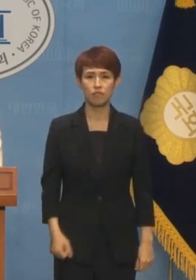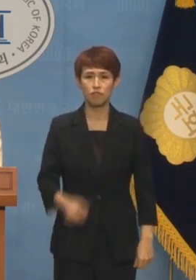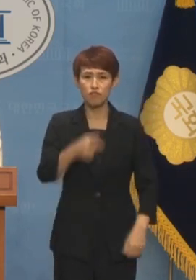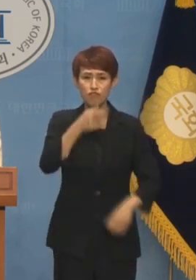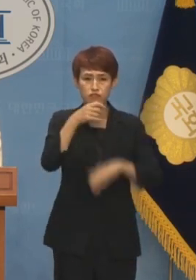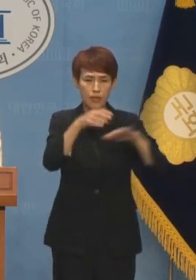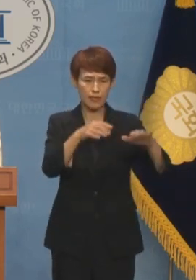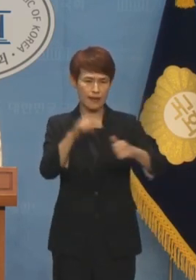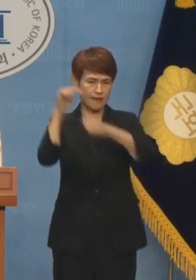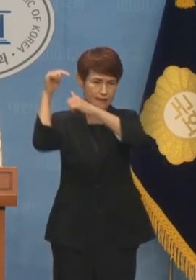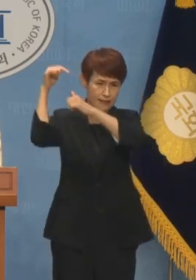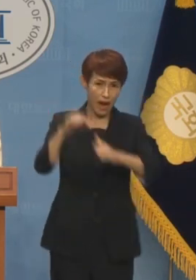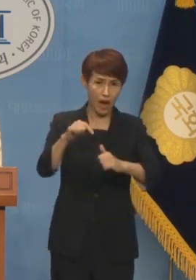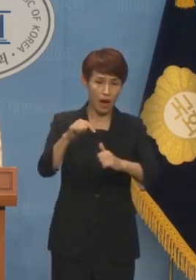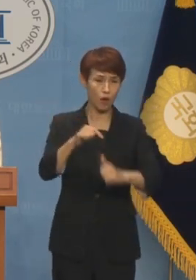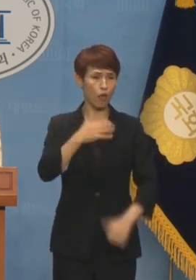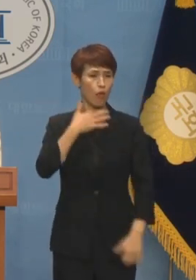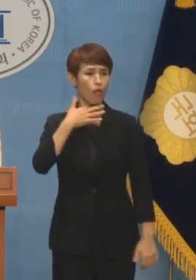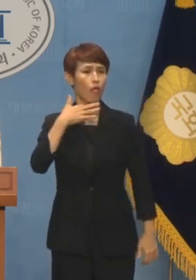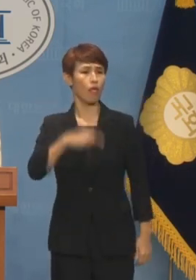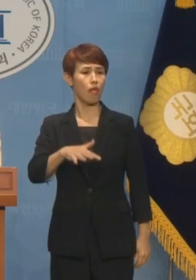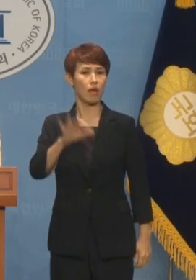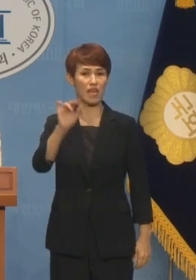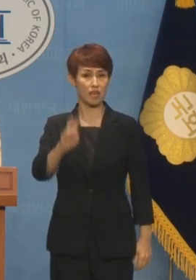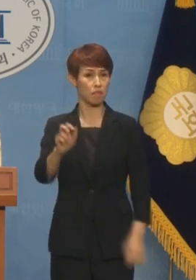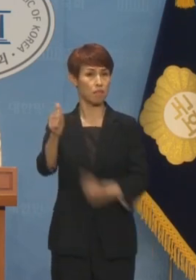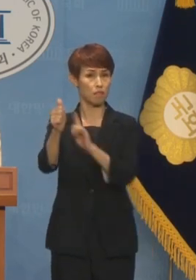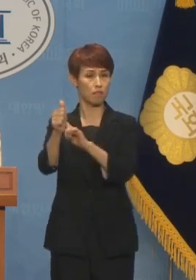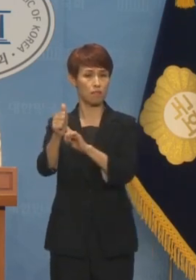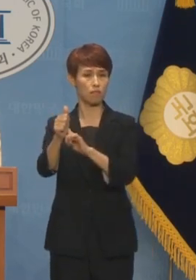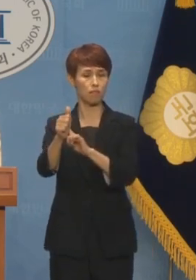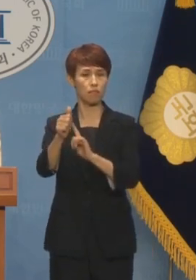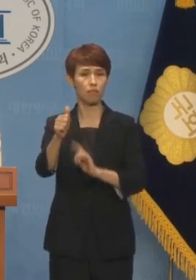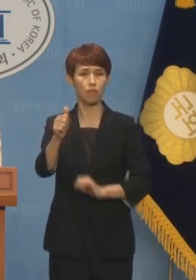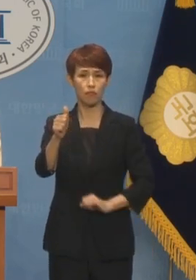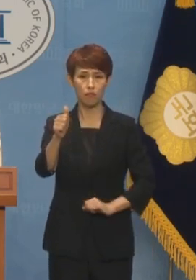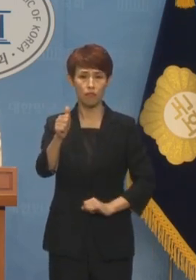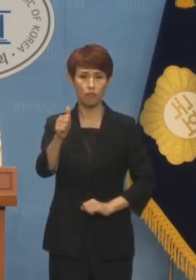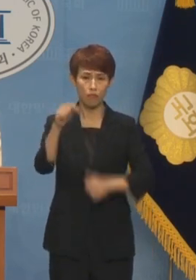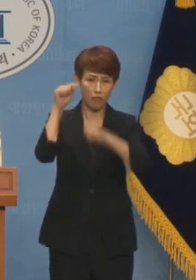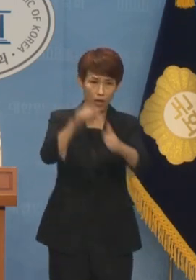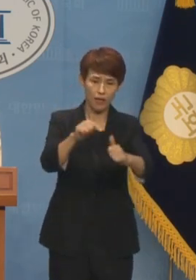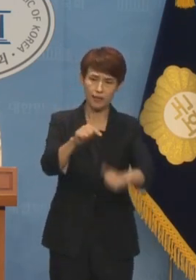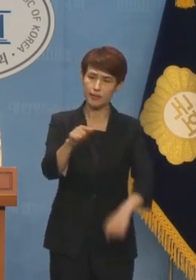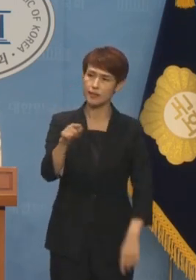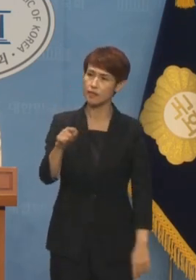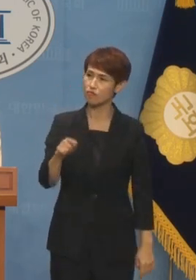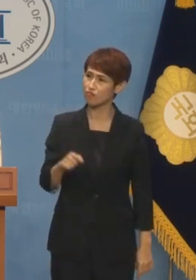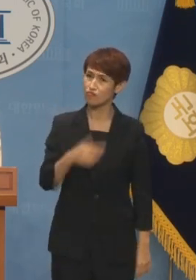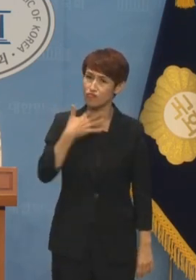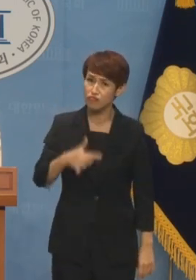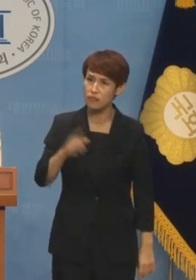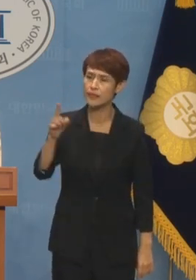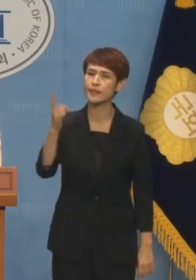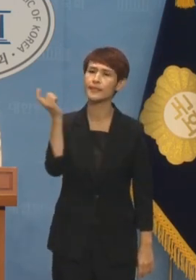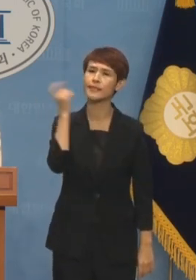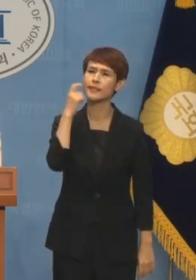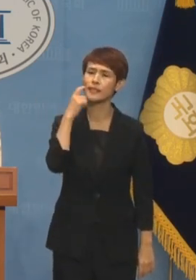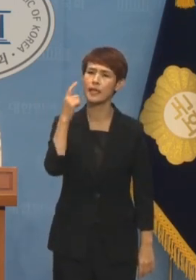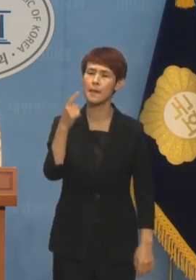들어가라고 지시한 적이 없다던 임성근 전 사단장의 지시가 새빨간 거짓임이